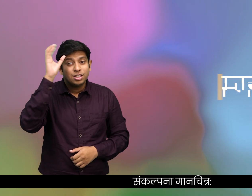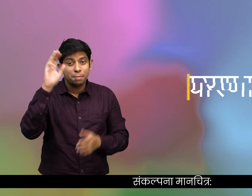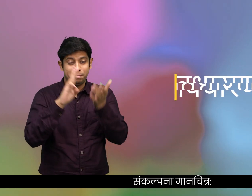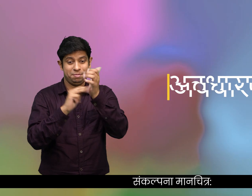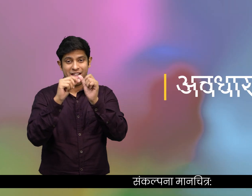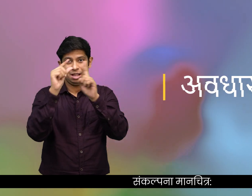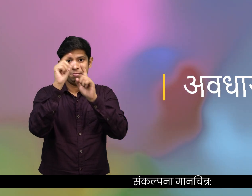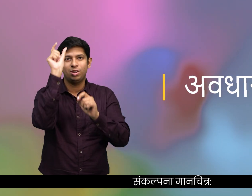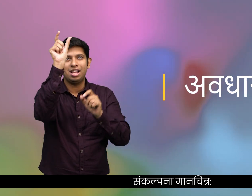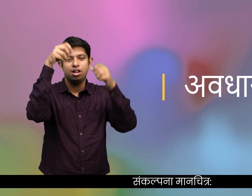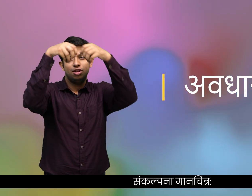संकल्पना मानचित्र।